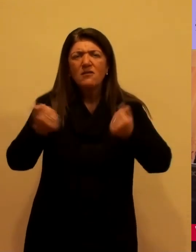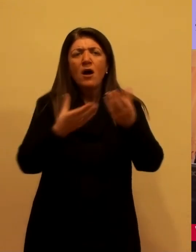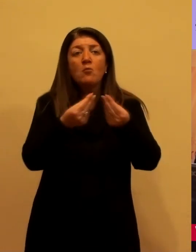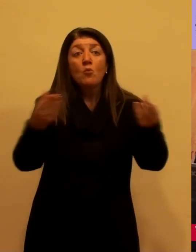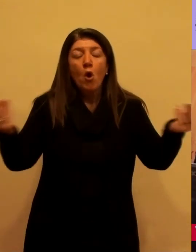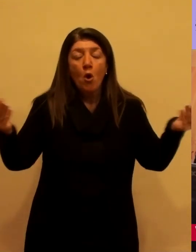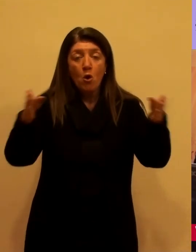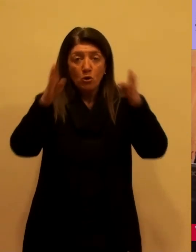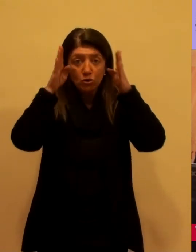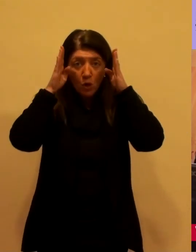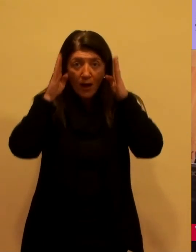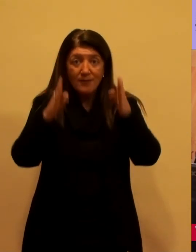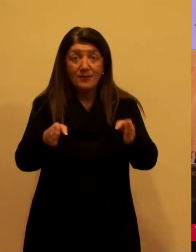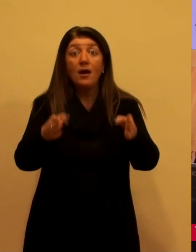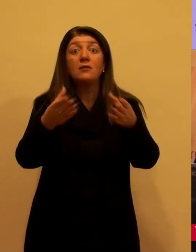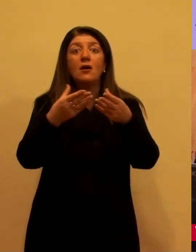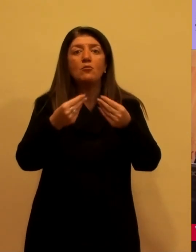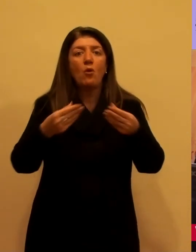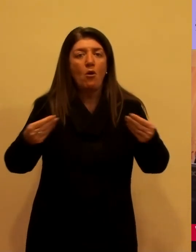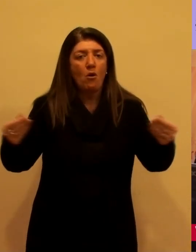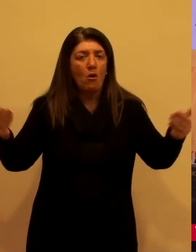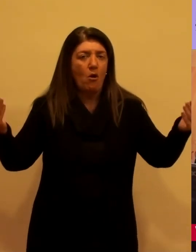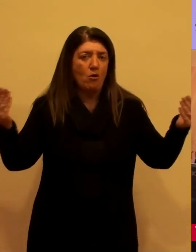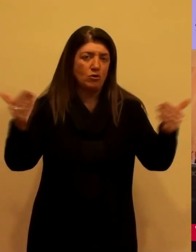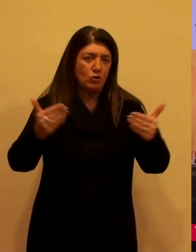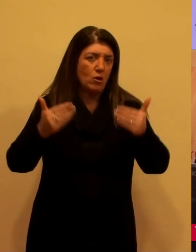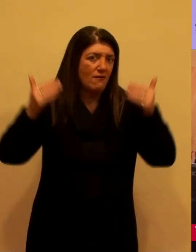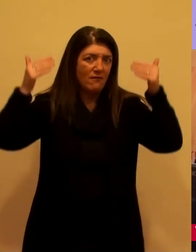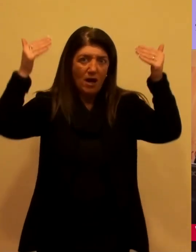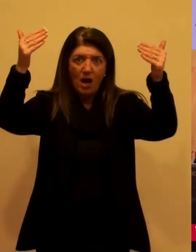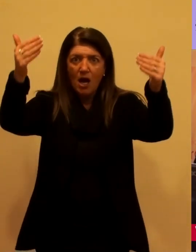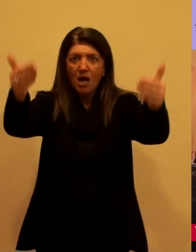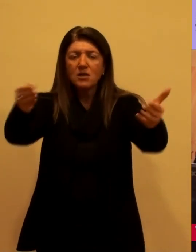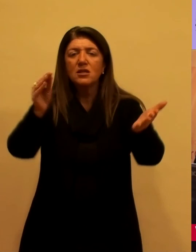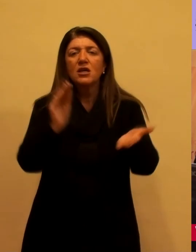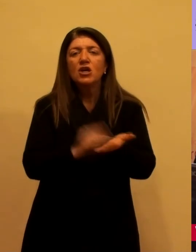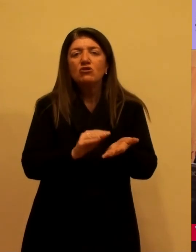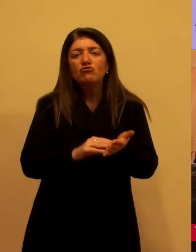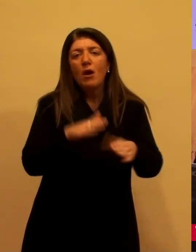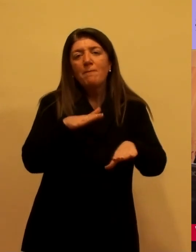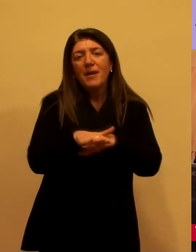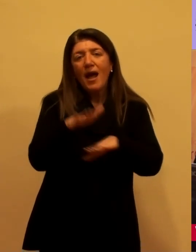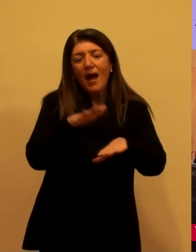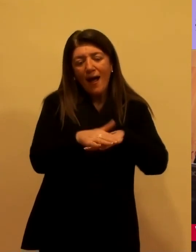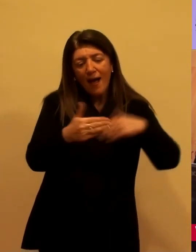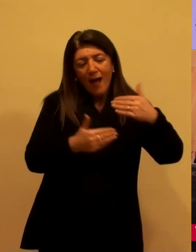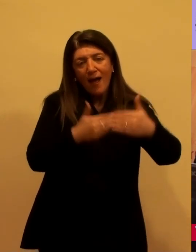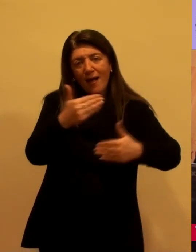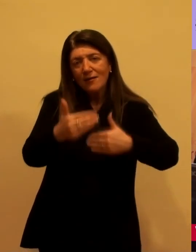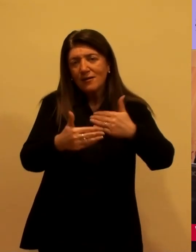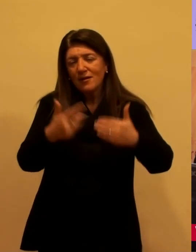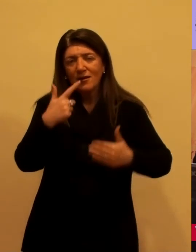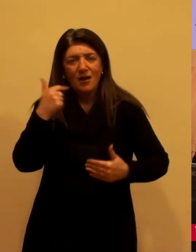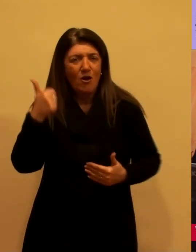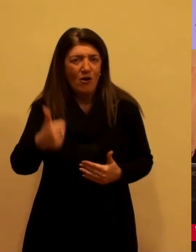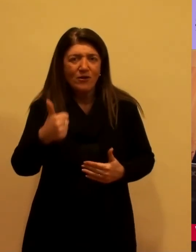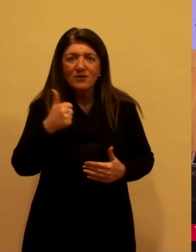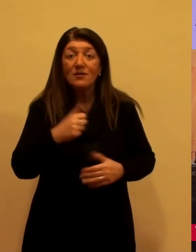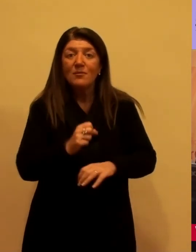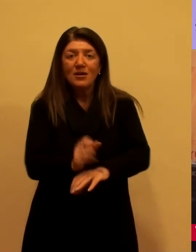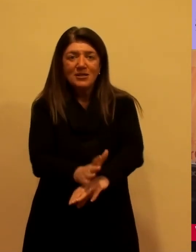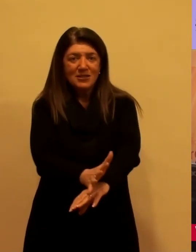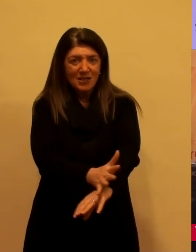Passatemi il termine, molto avanti, sì. Perché ci sono comunque delle ottime pratiche, c'è comunque una sensibilità che purtroppo non sempre